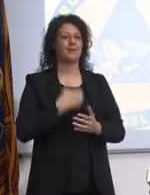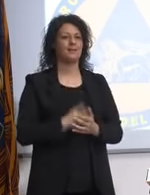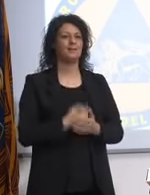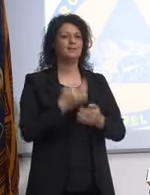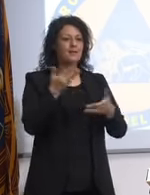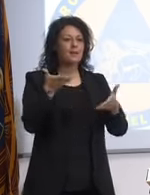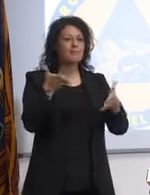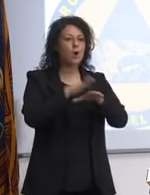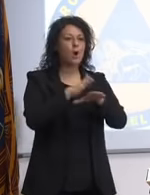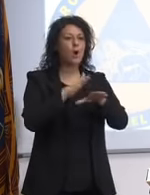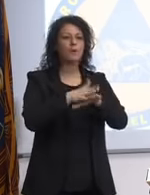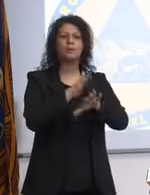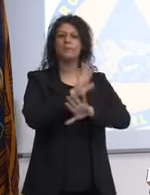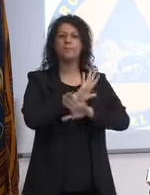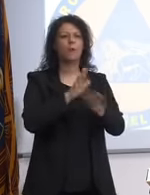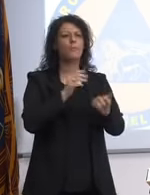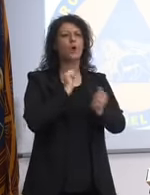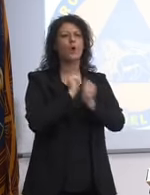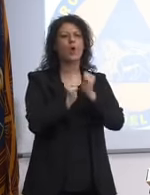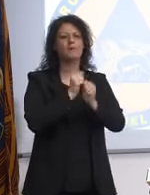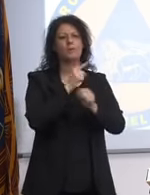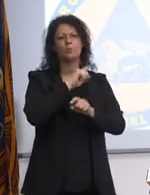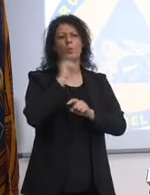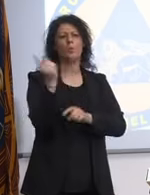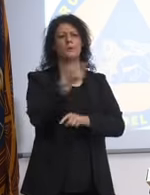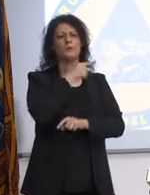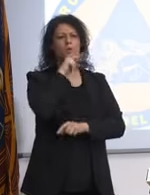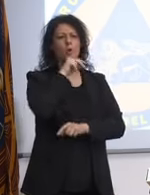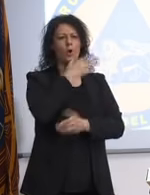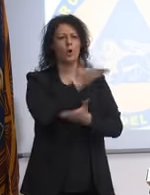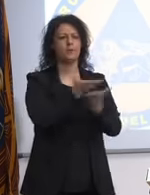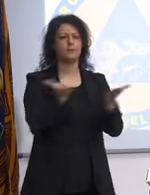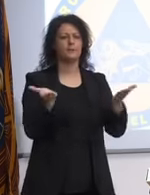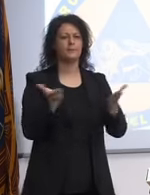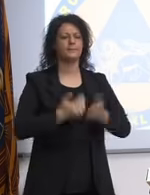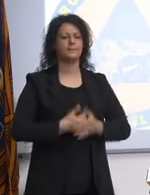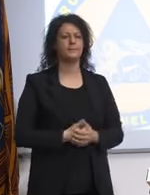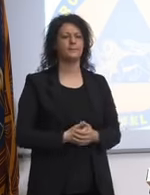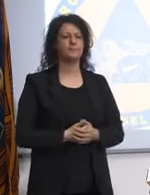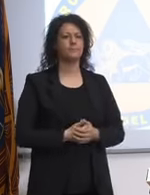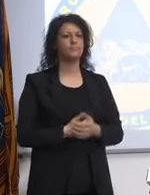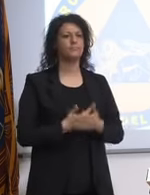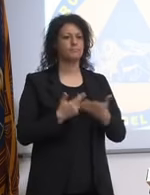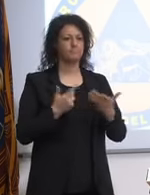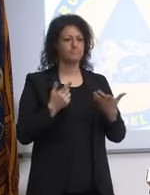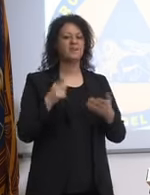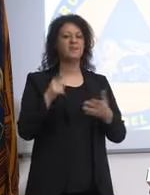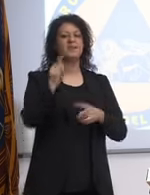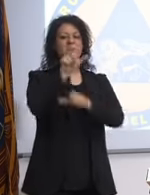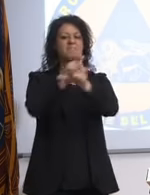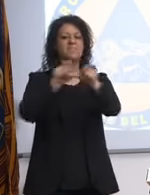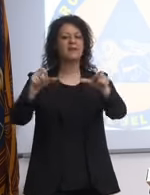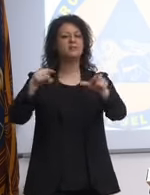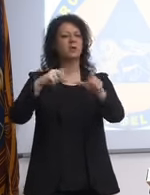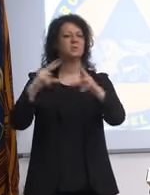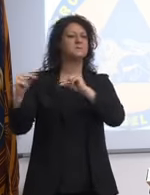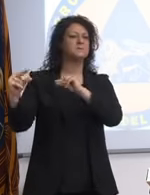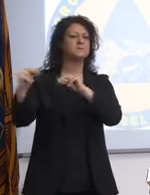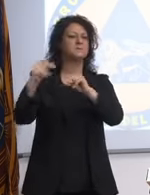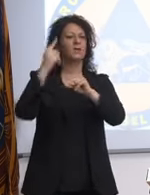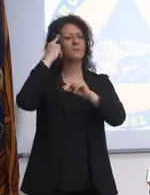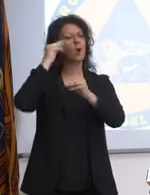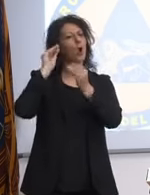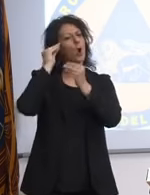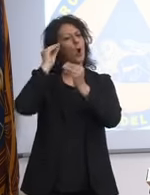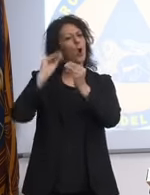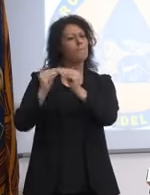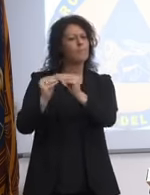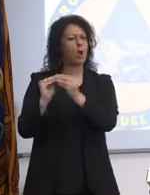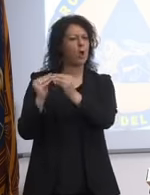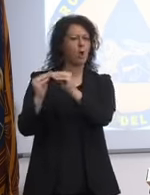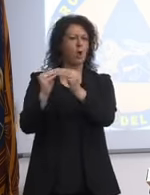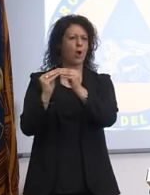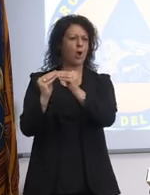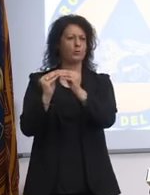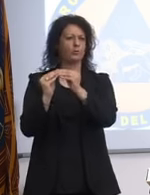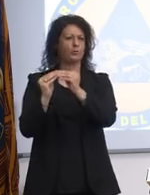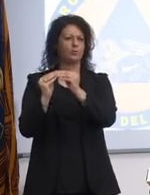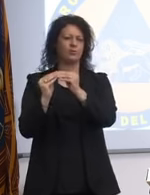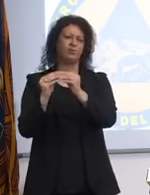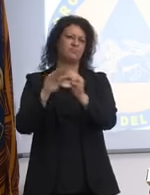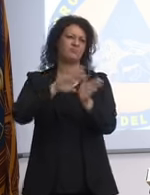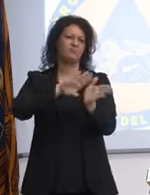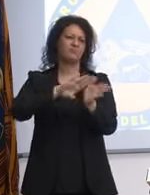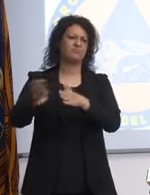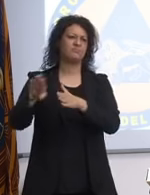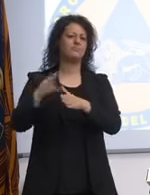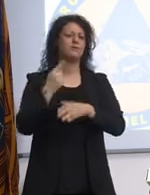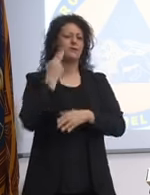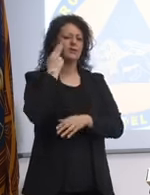fare i terrapiattisti e fare i complottisti, si sono rimboccati le maniche e hanno fatto grande questo Veneto. Questi sono quelli che sono